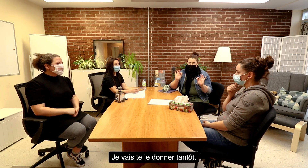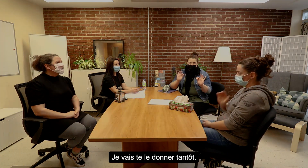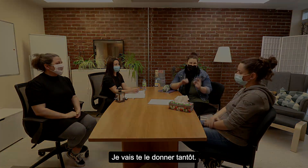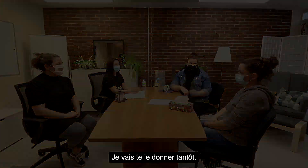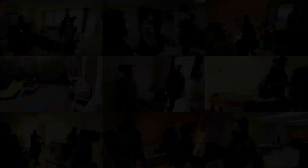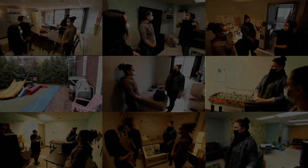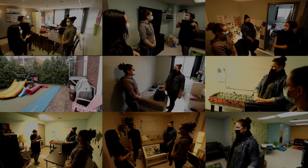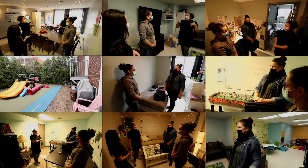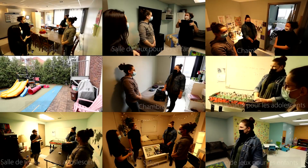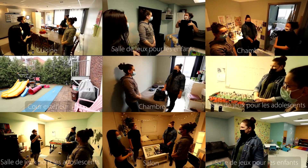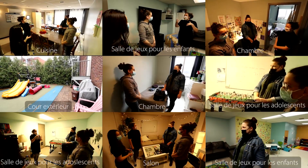Je vais te